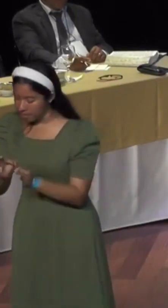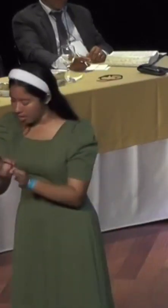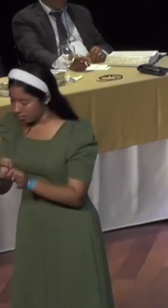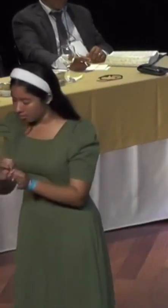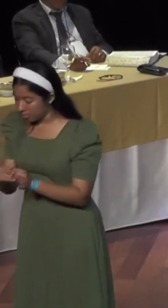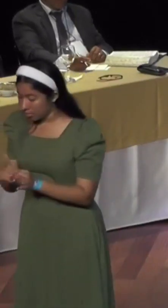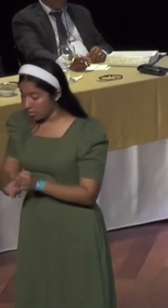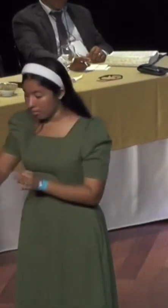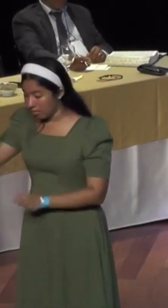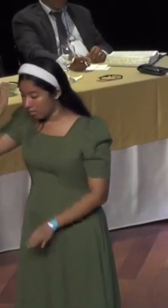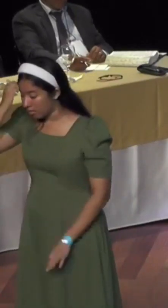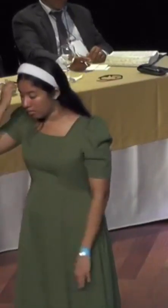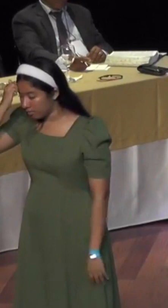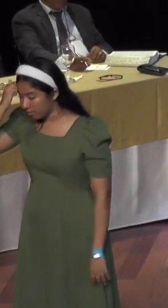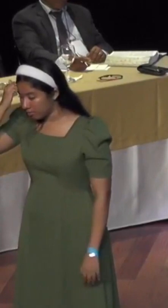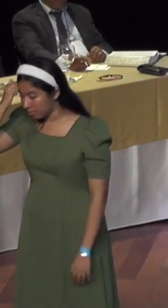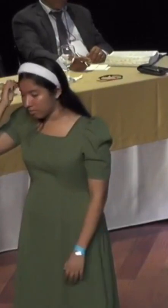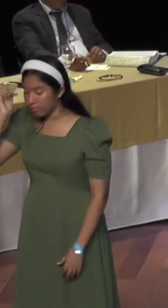Sally Morrison.